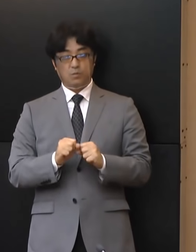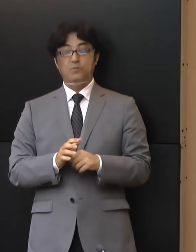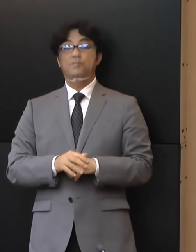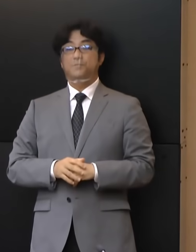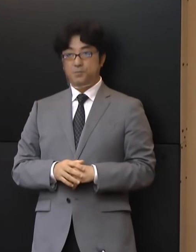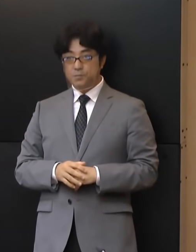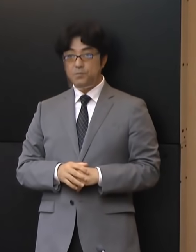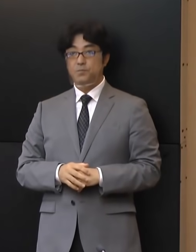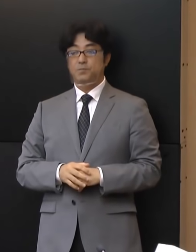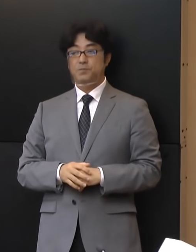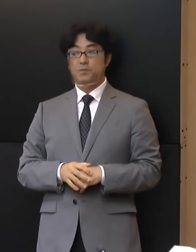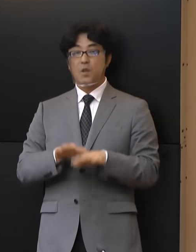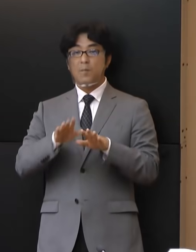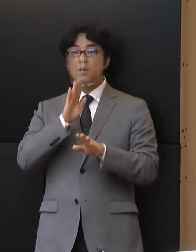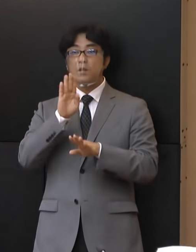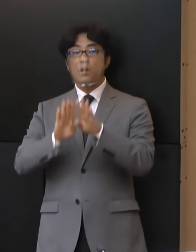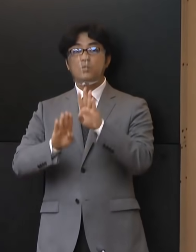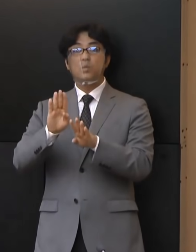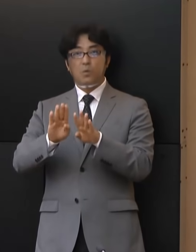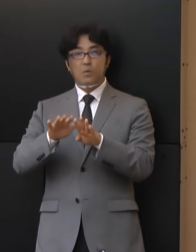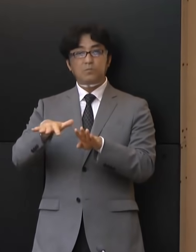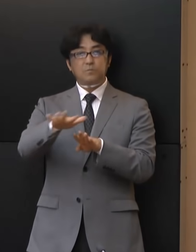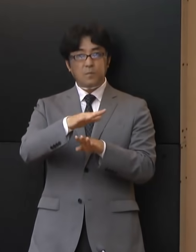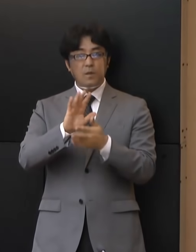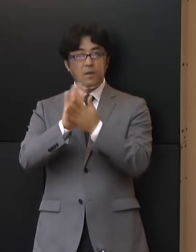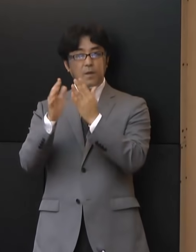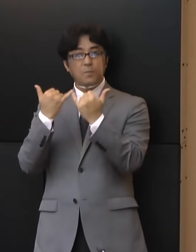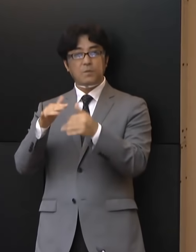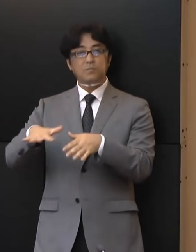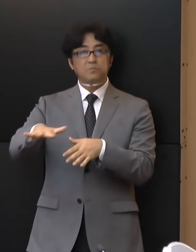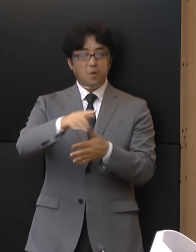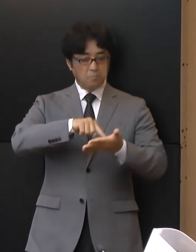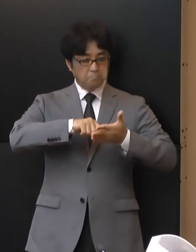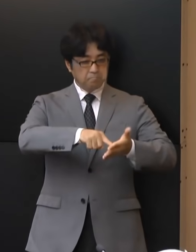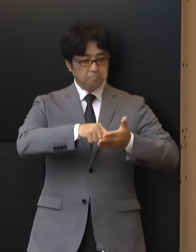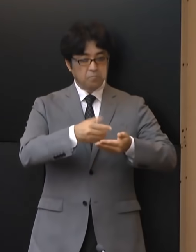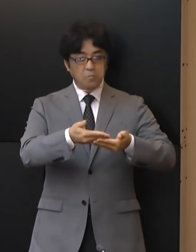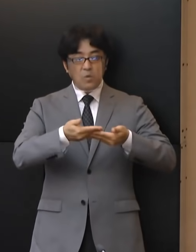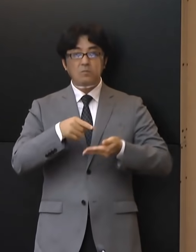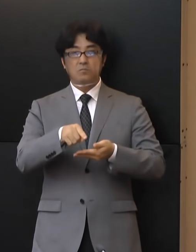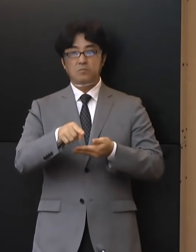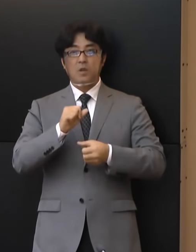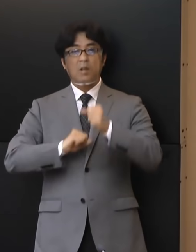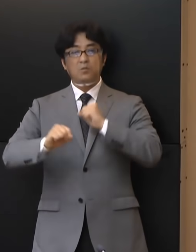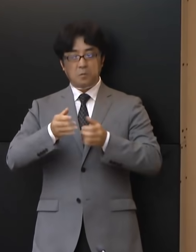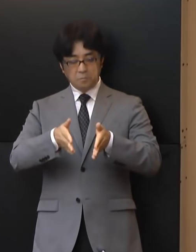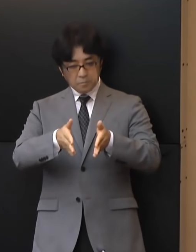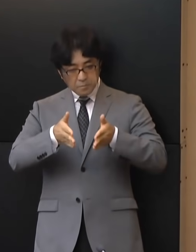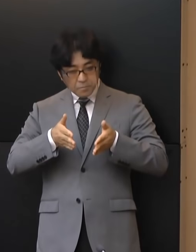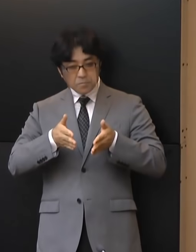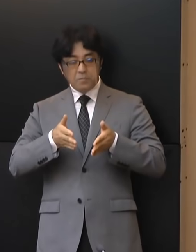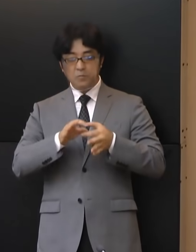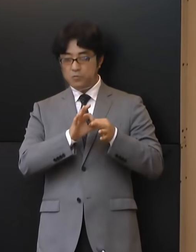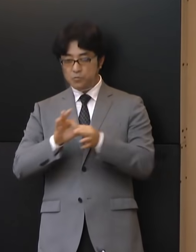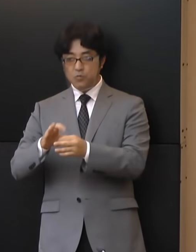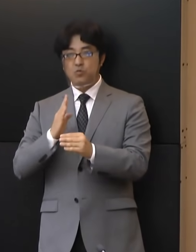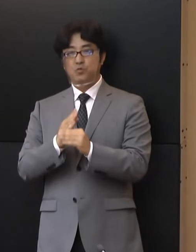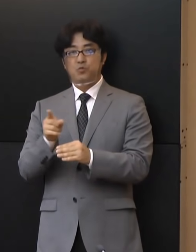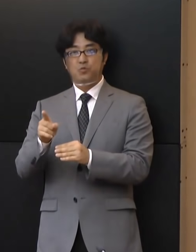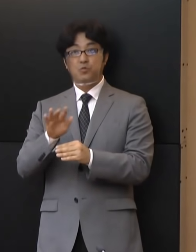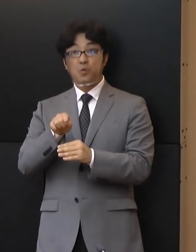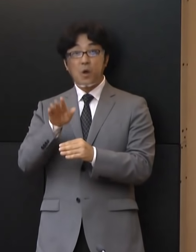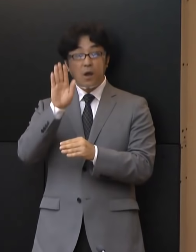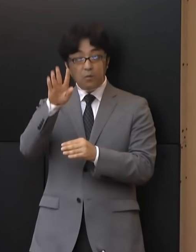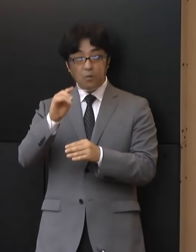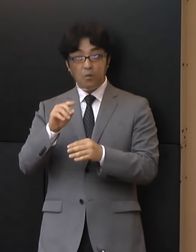今の段階は皆さん本当に県民の皆さんのご努力で活動自粛が続けられていますけれども、そこから活動が